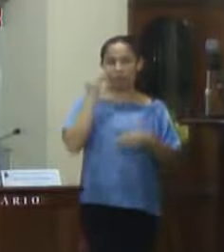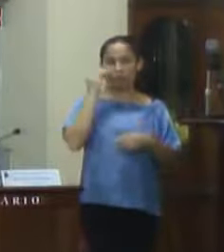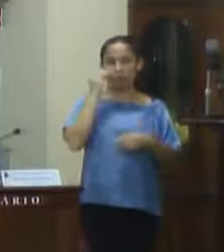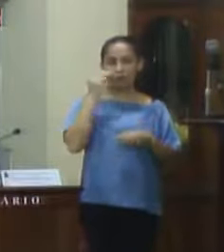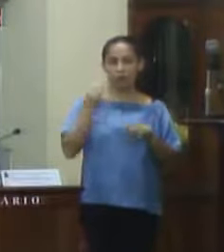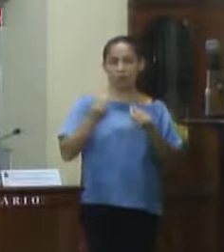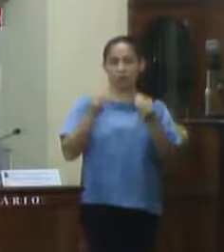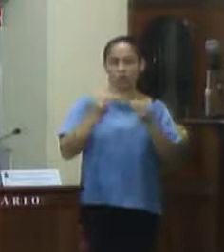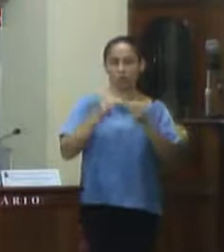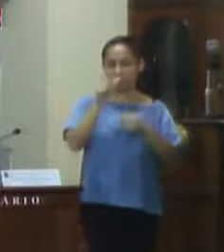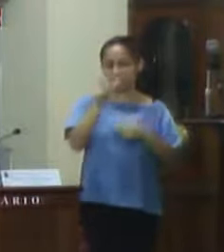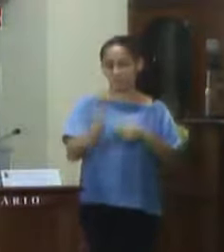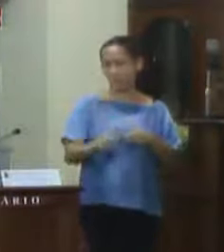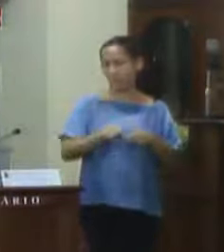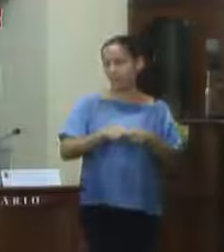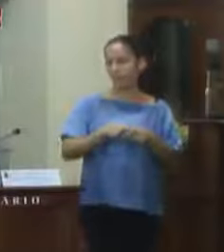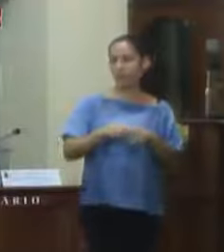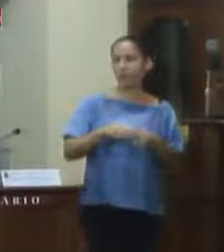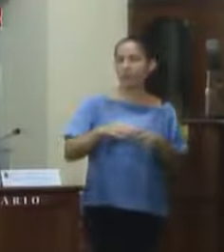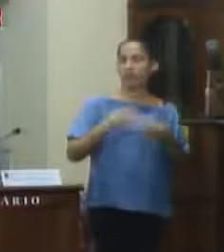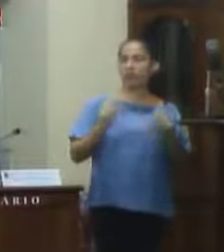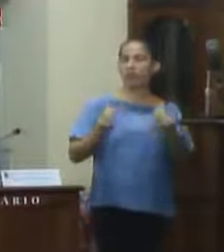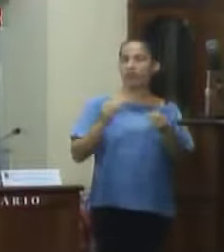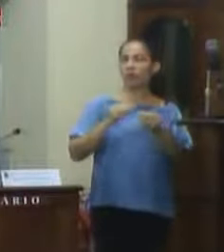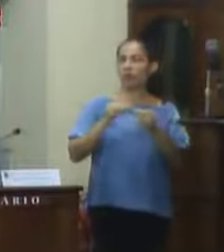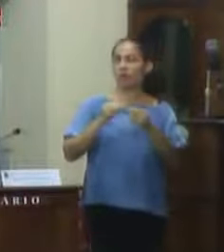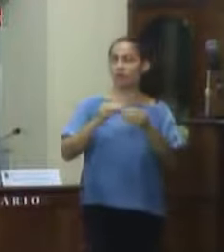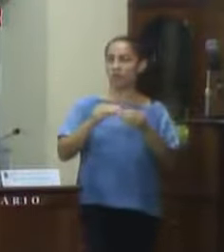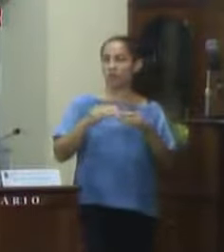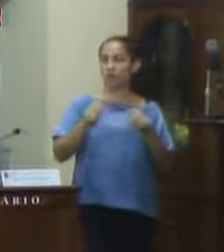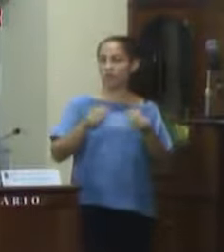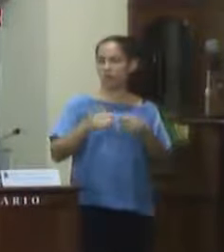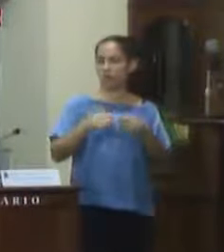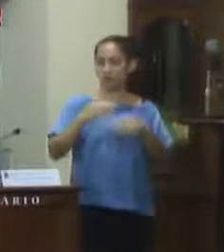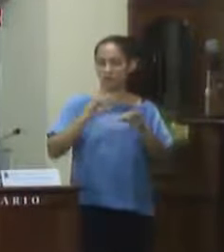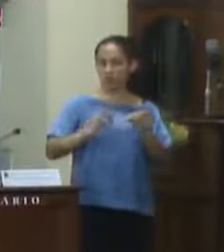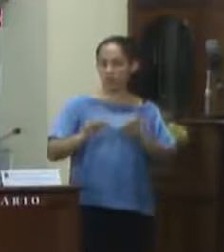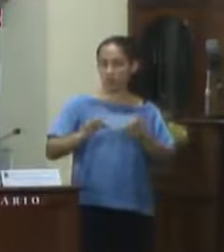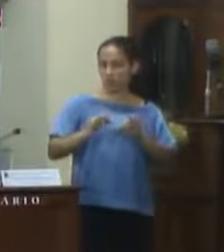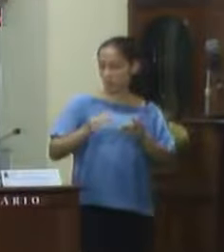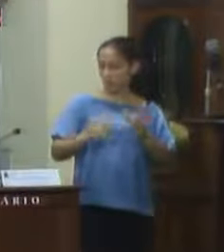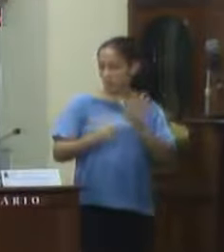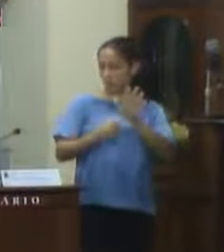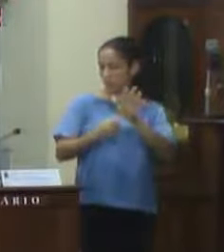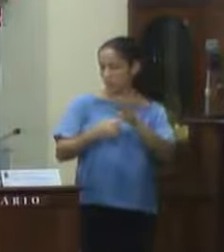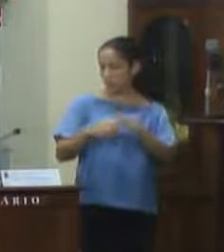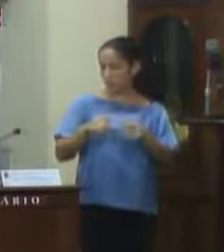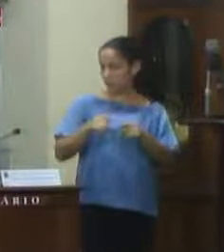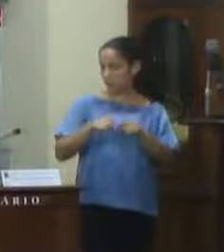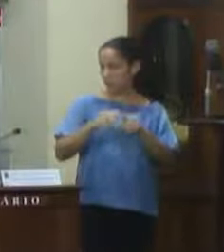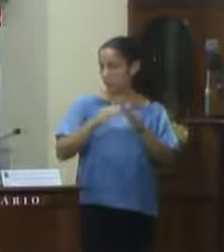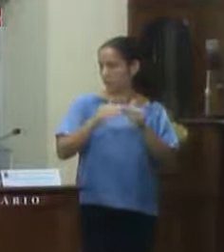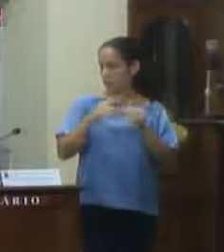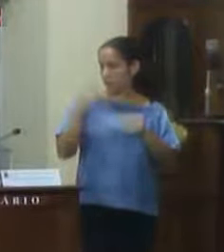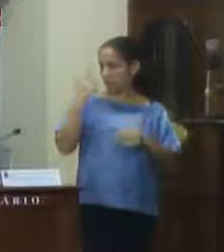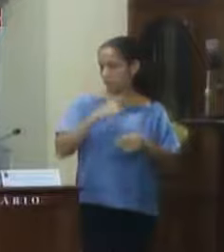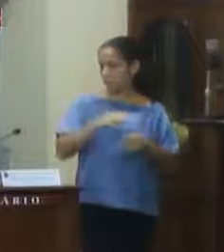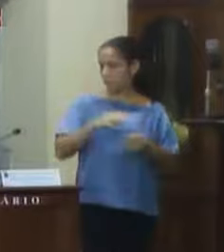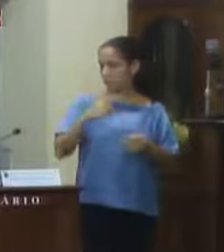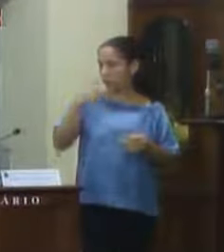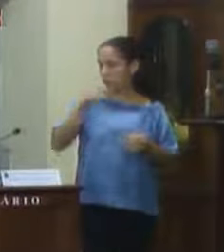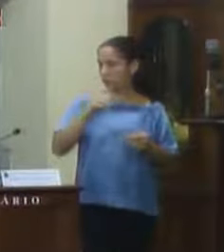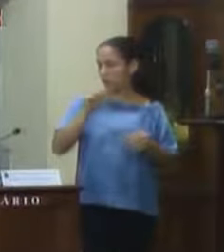quanto à sua conduta. Os fatos recentes devem, inclusive, ser anexados ao processo para que reforce o pedido de providências. Outro